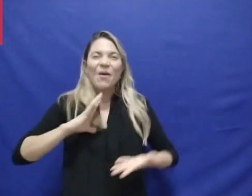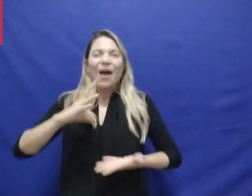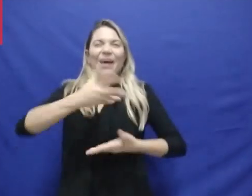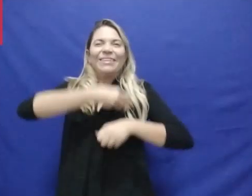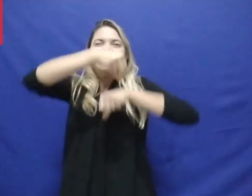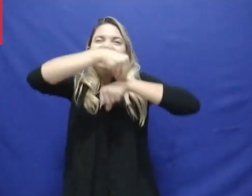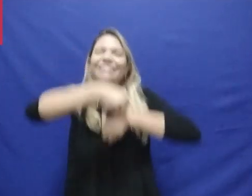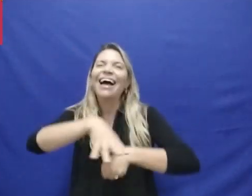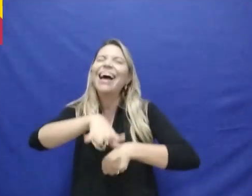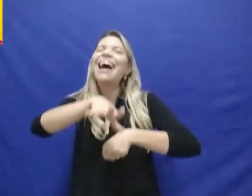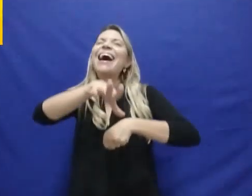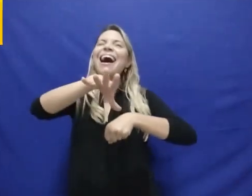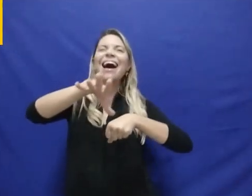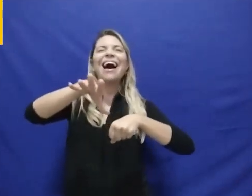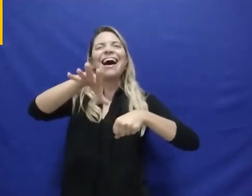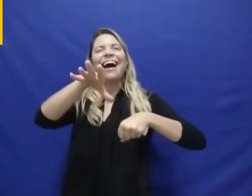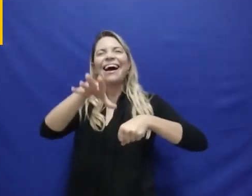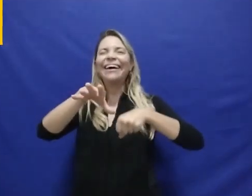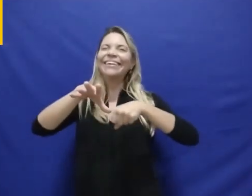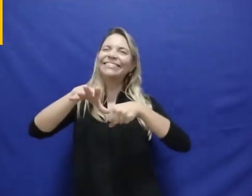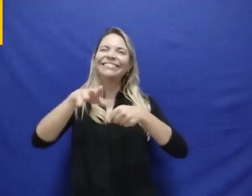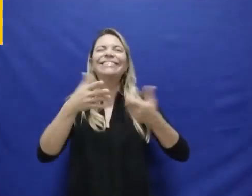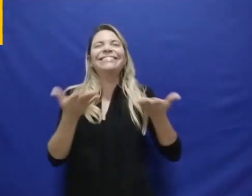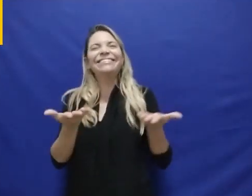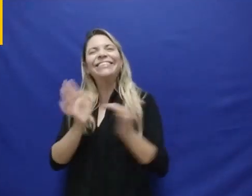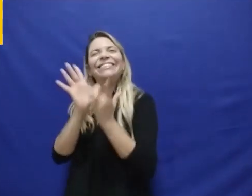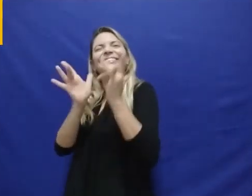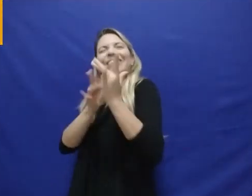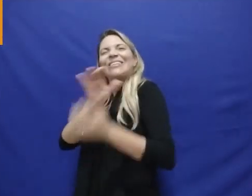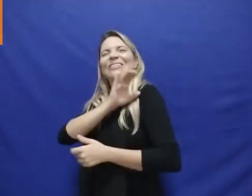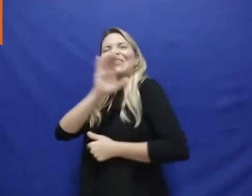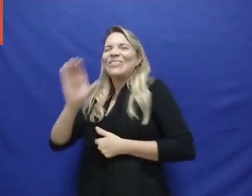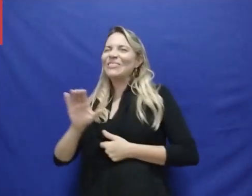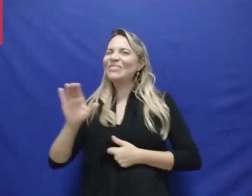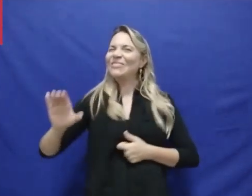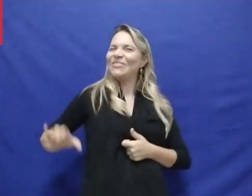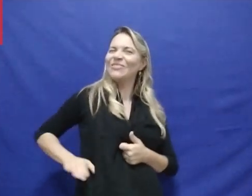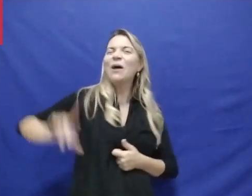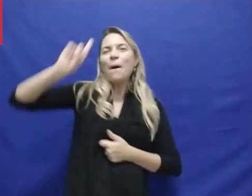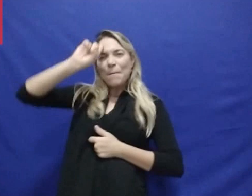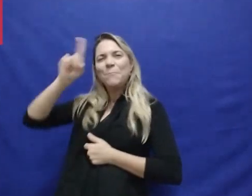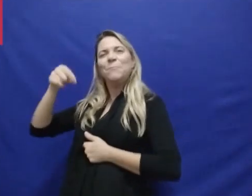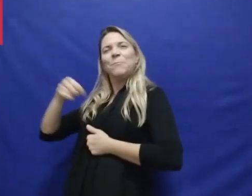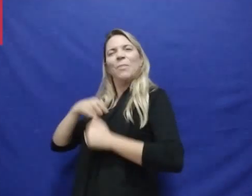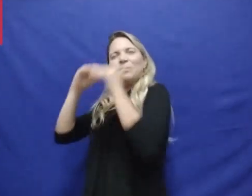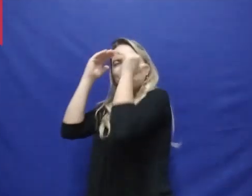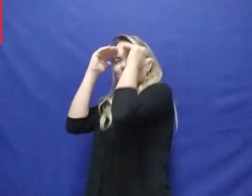vamos levar, pois Cristo assim nos